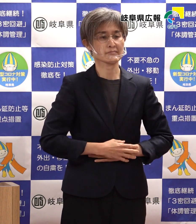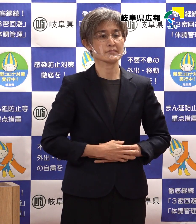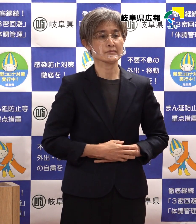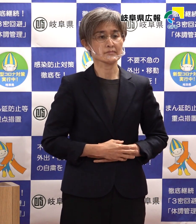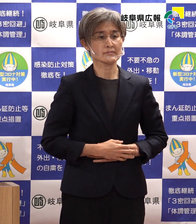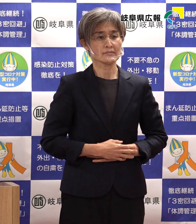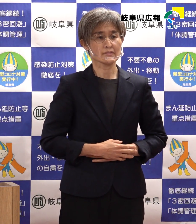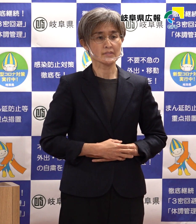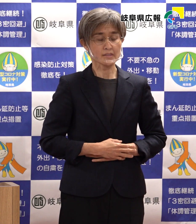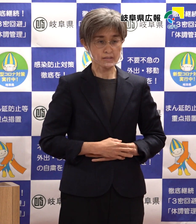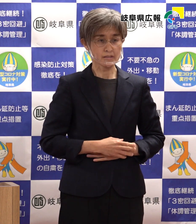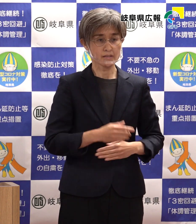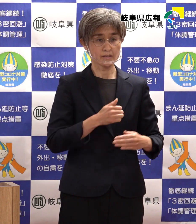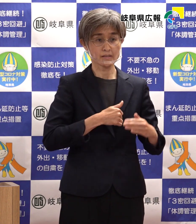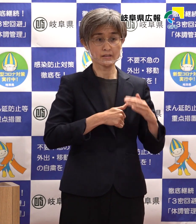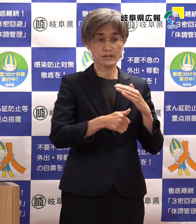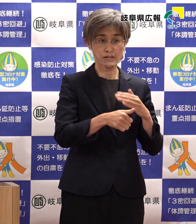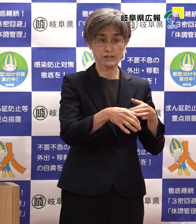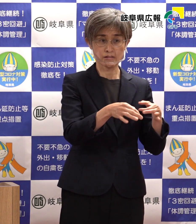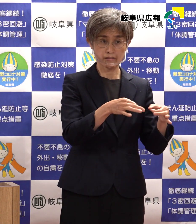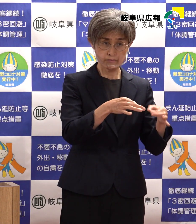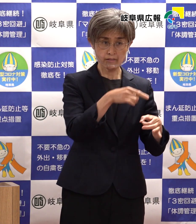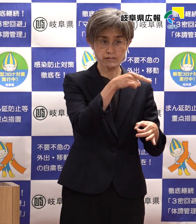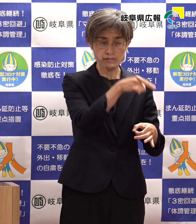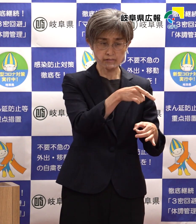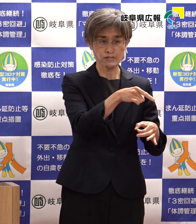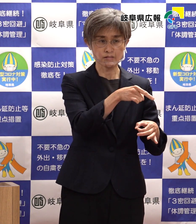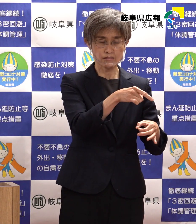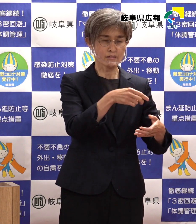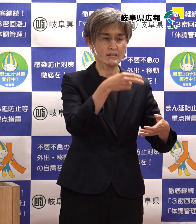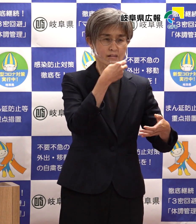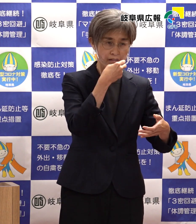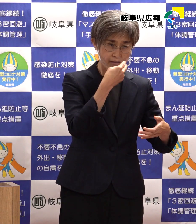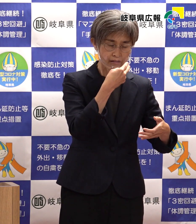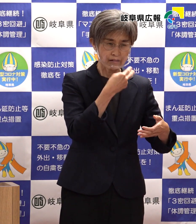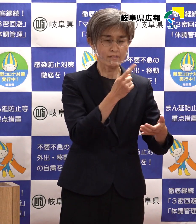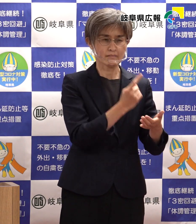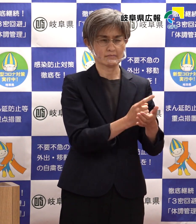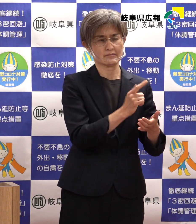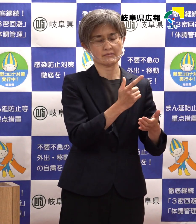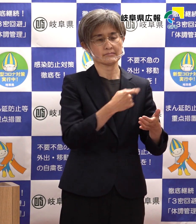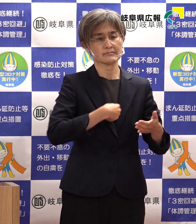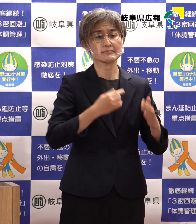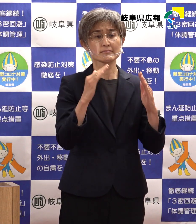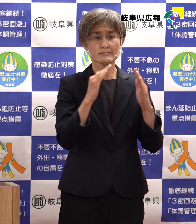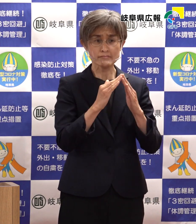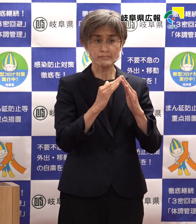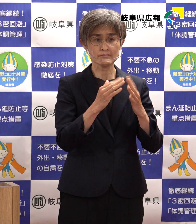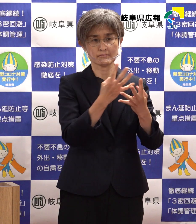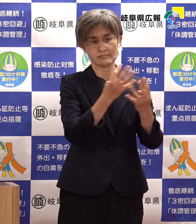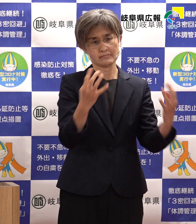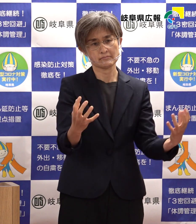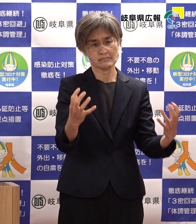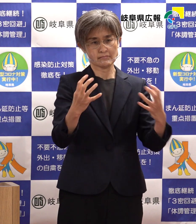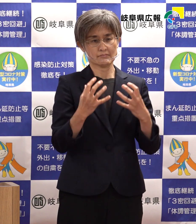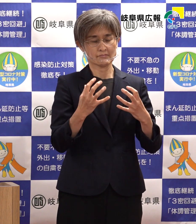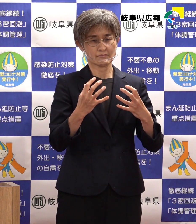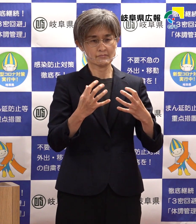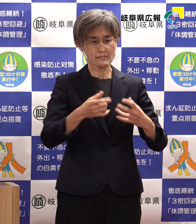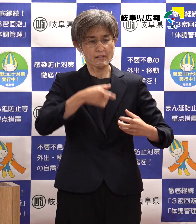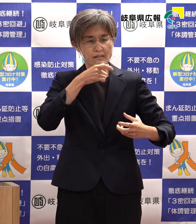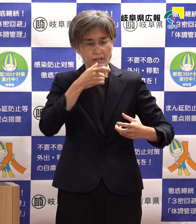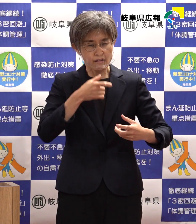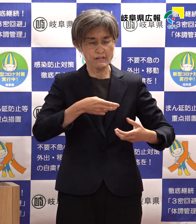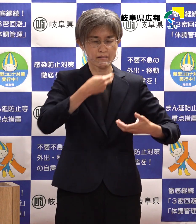まあ、飲食のみならず、ホームパーティーといいますかね、自宅で多くの人を集めて会合をやって、それがクラス